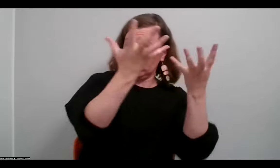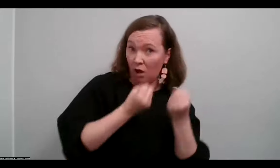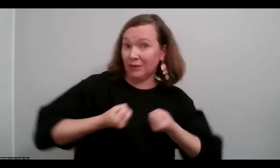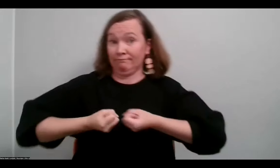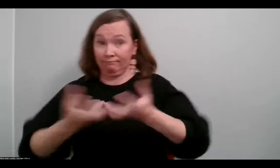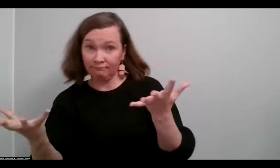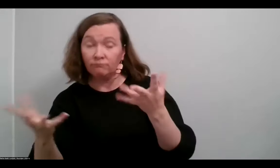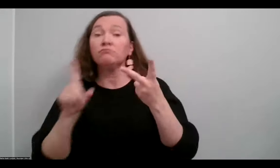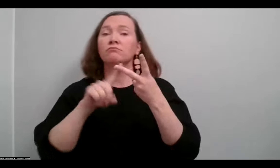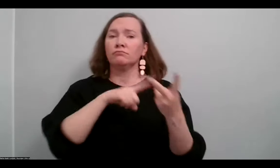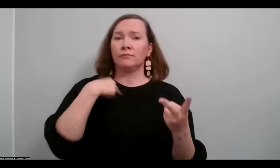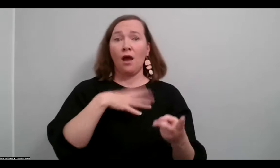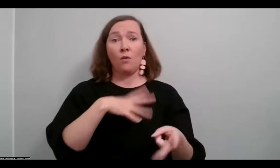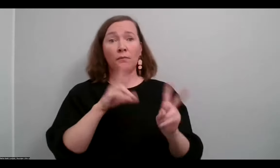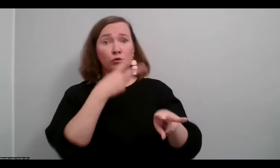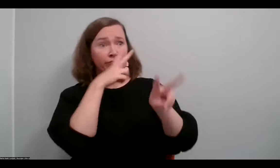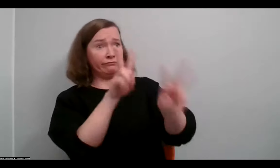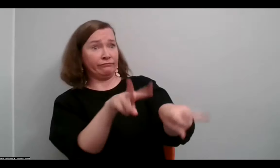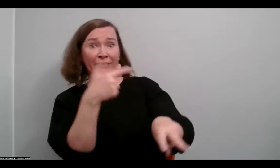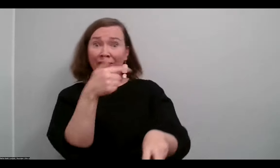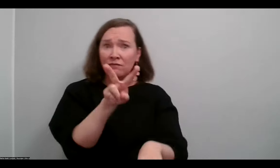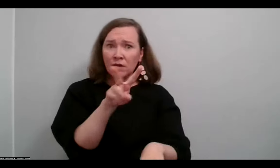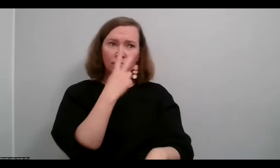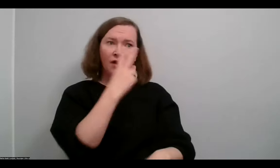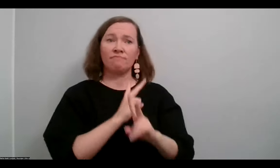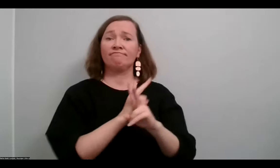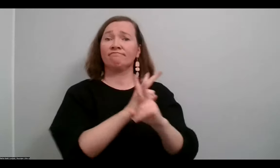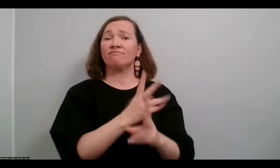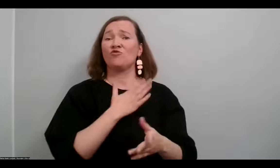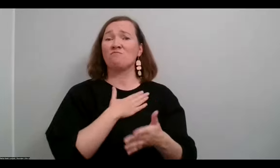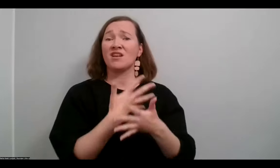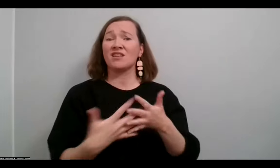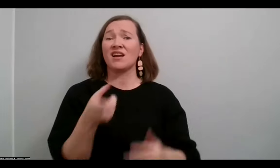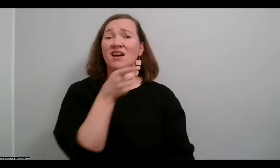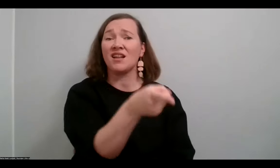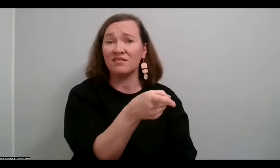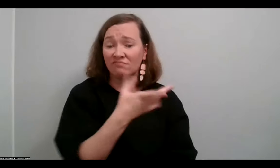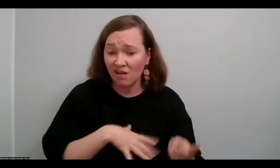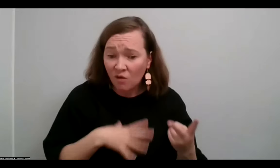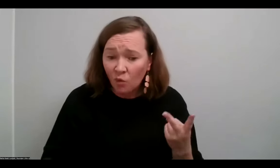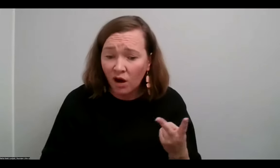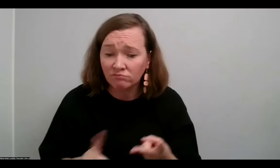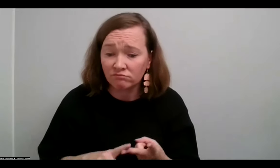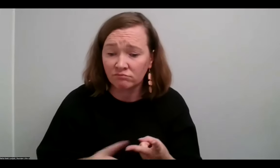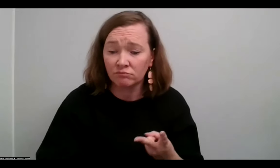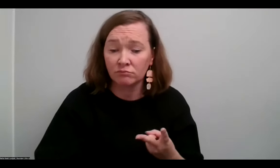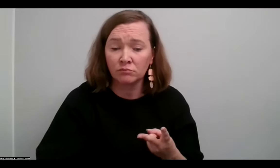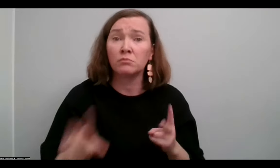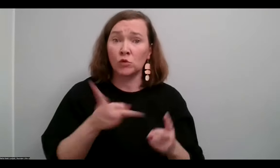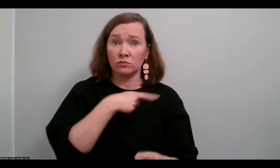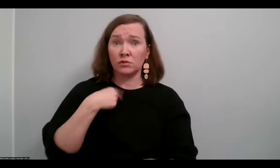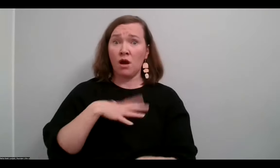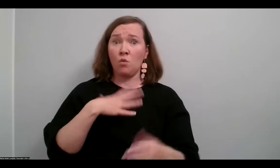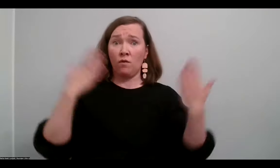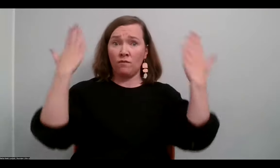Ja tietenkin me haluamme tasa-arvoa tähän asiaan. Myös TV:tä. TV:ssä haluamme nähdä